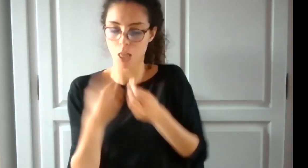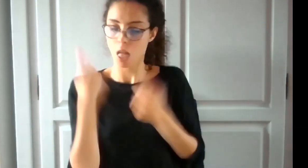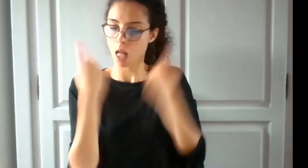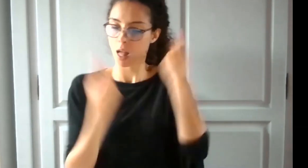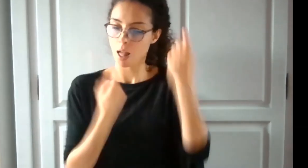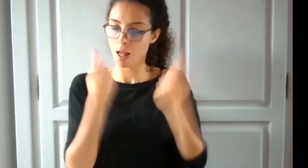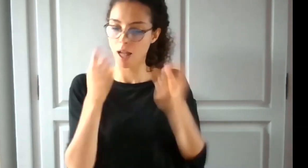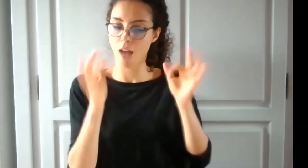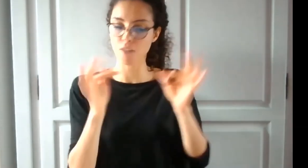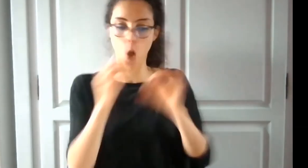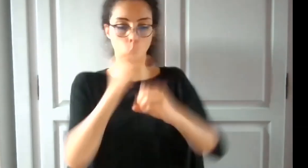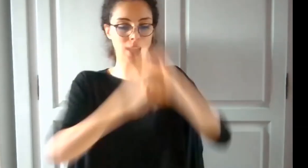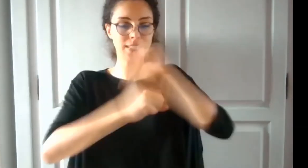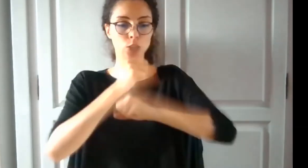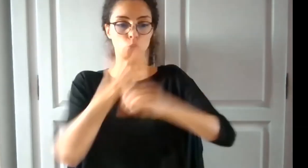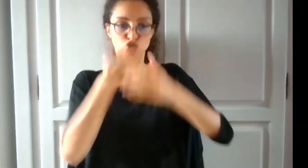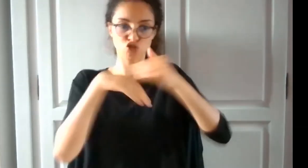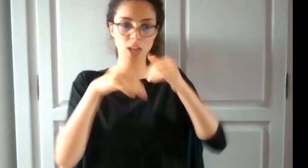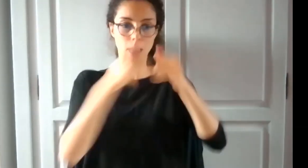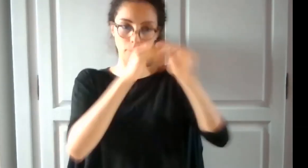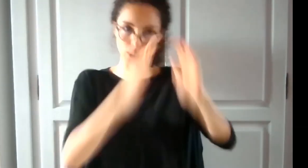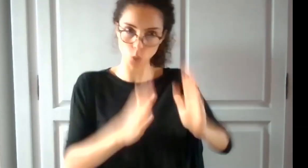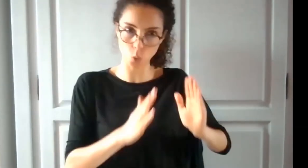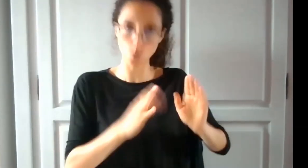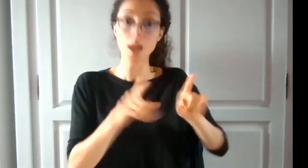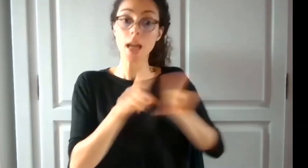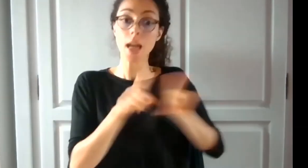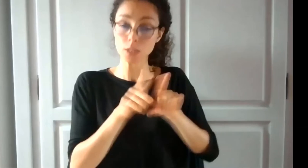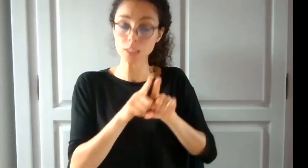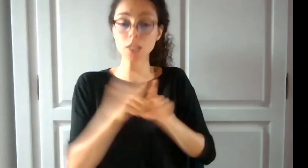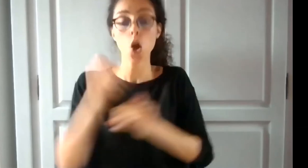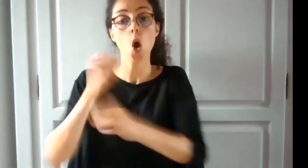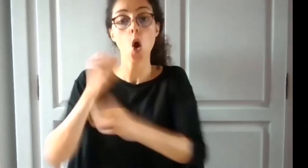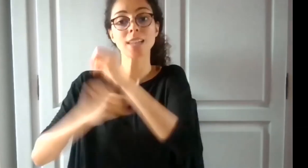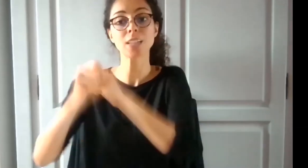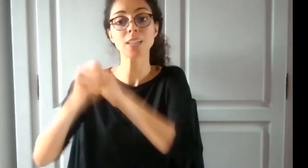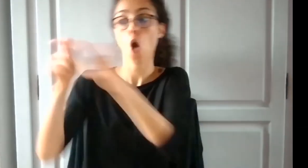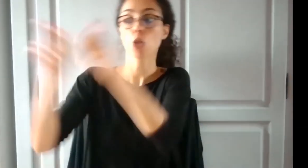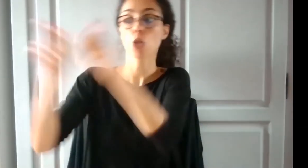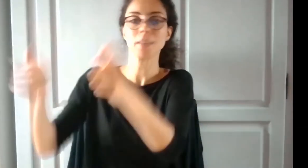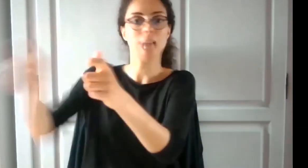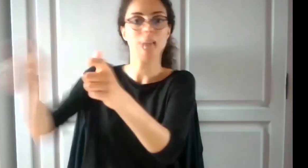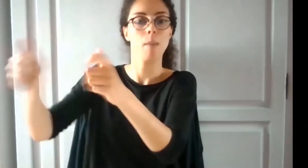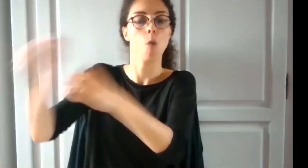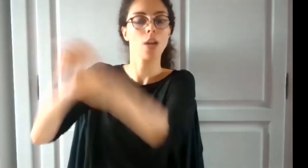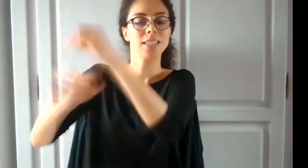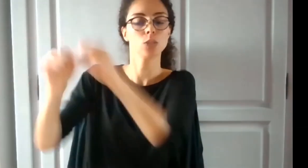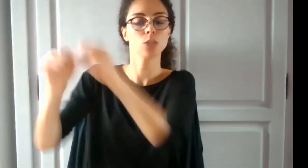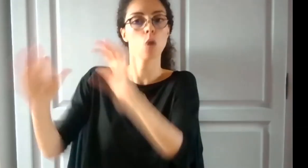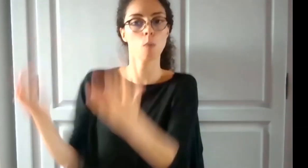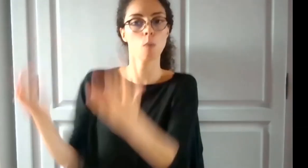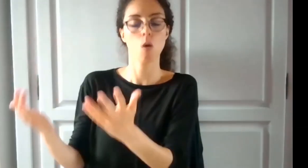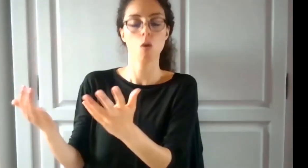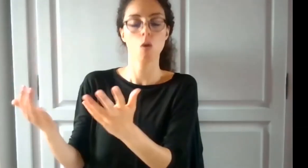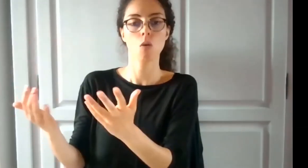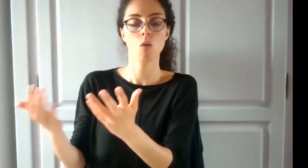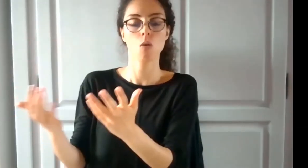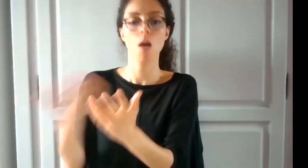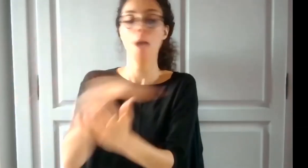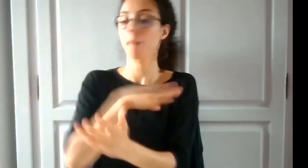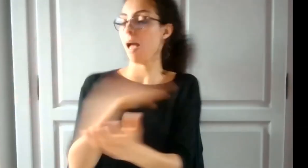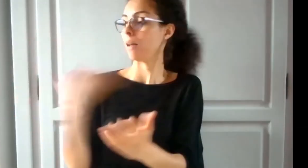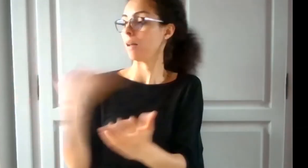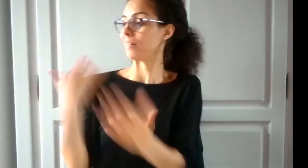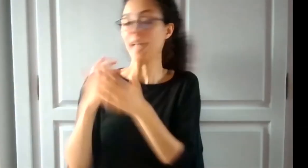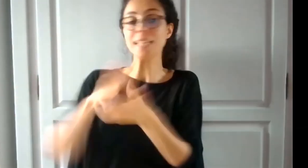des personnes chez elles, mais aussi de l'organisation qu'ont pu mettre en place les entreprises. On a pu voir avec cette crise